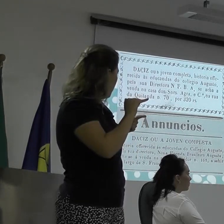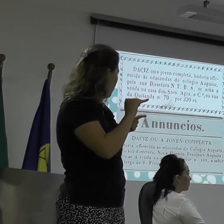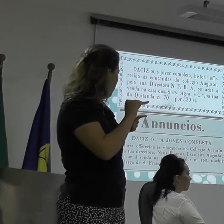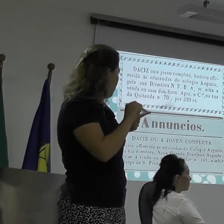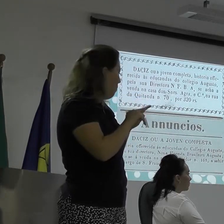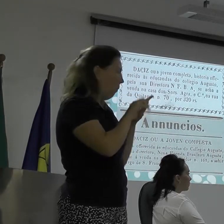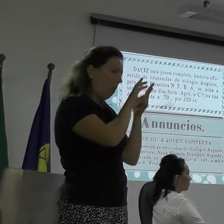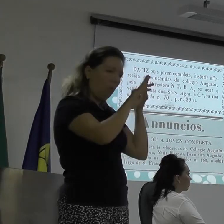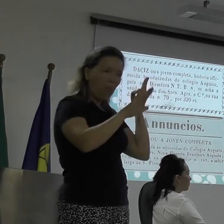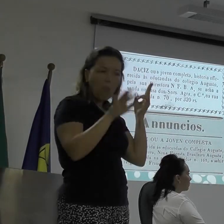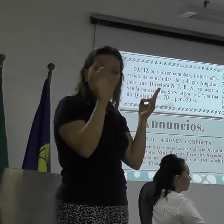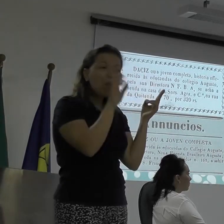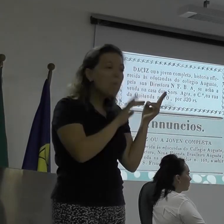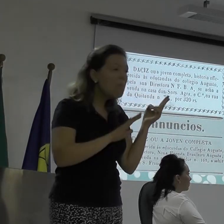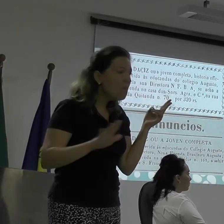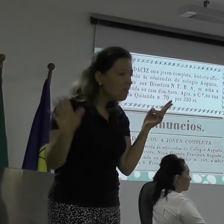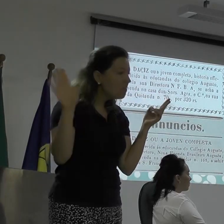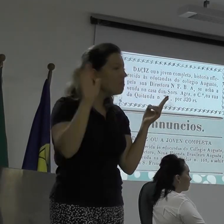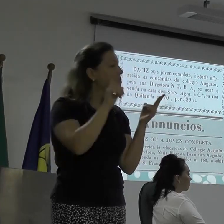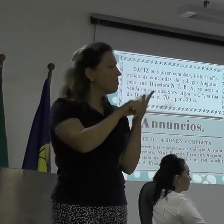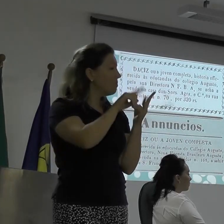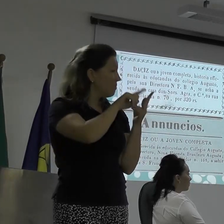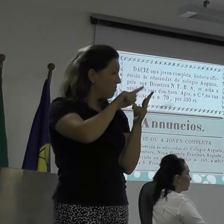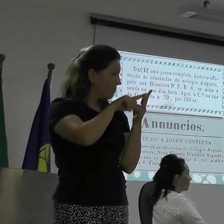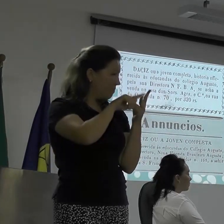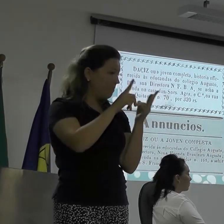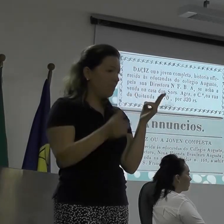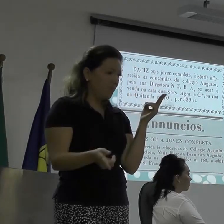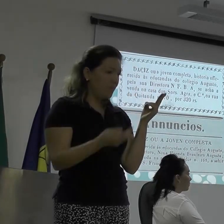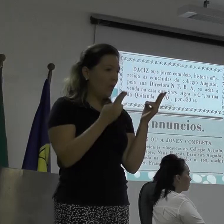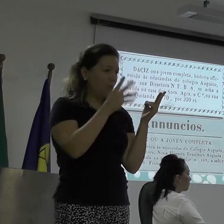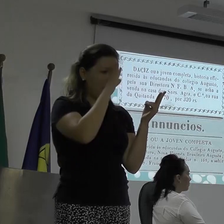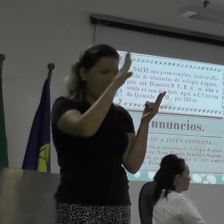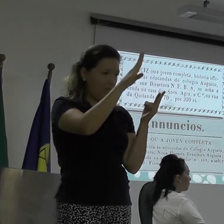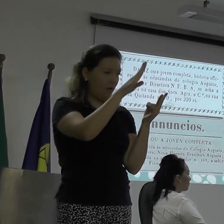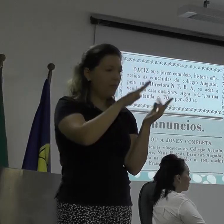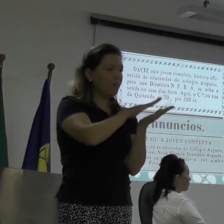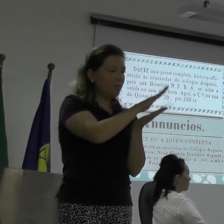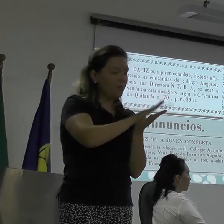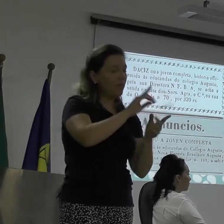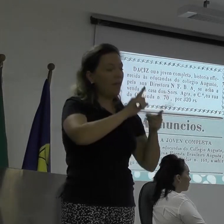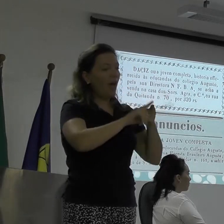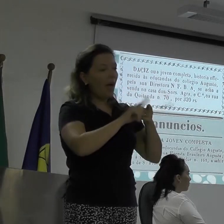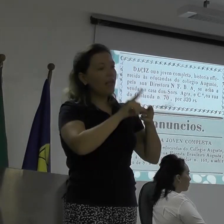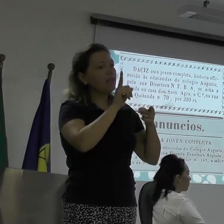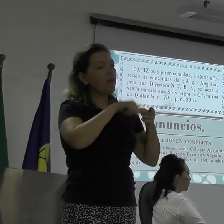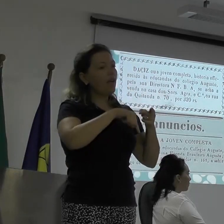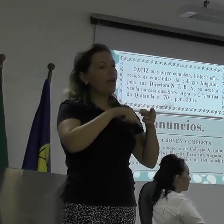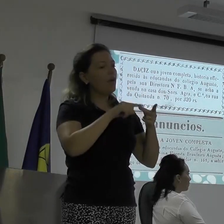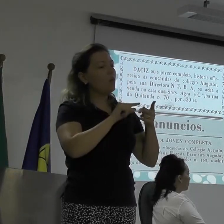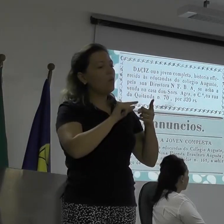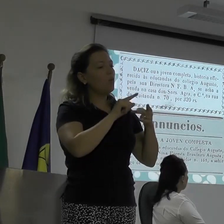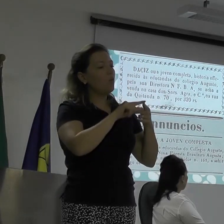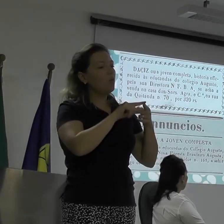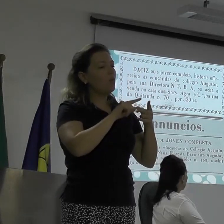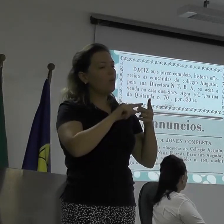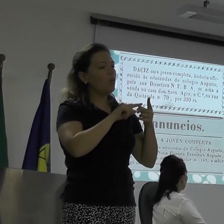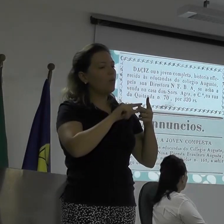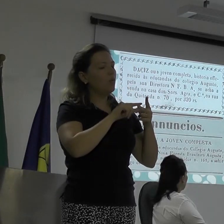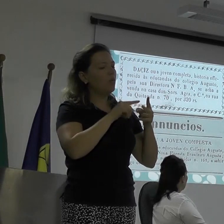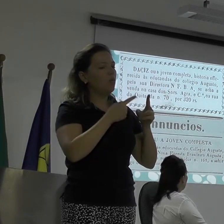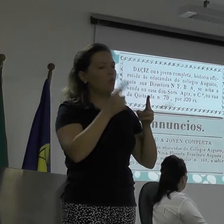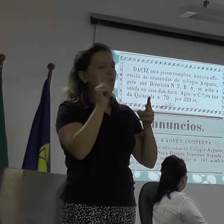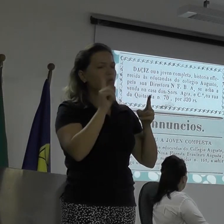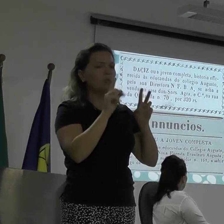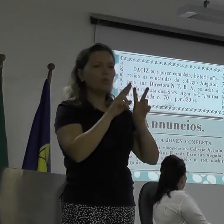Troisans en Italie, suite d'un voyage en Grèce, respectivamente, sendo que o último título, também uma